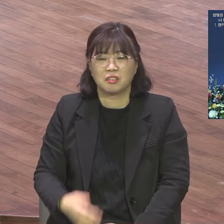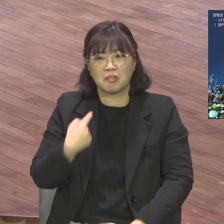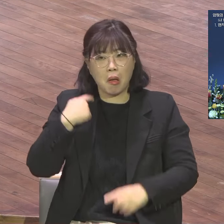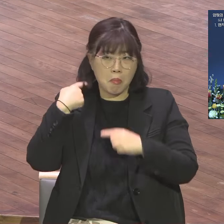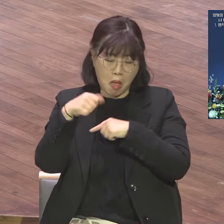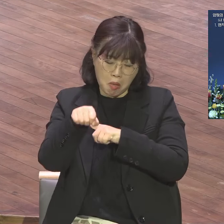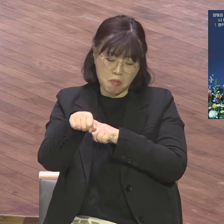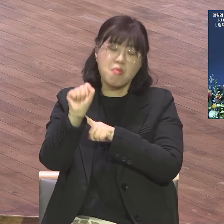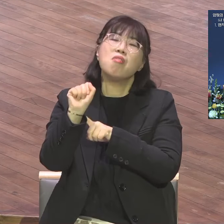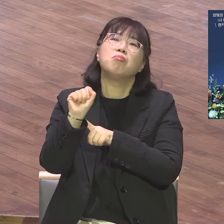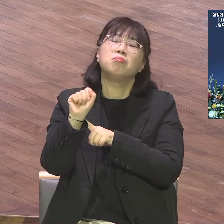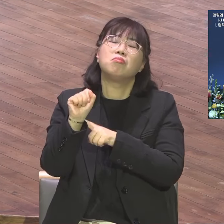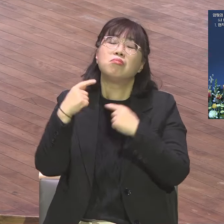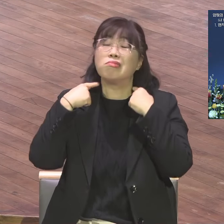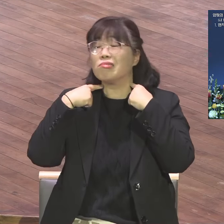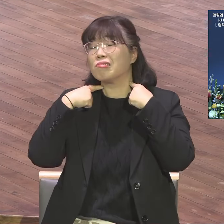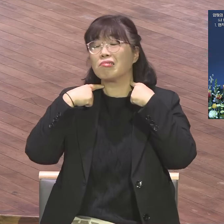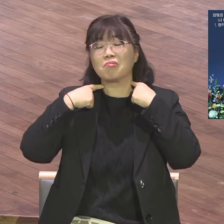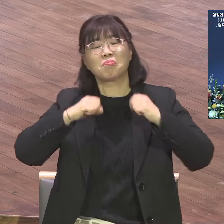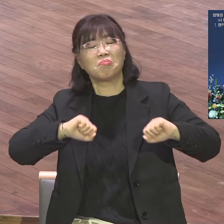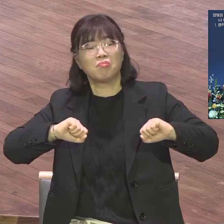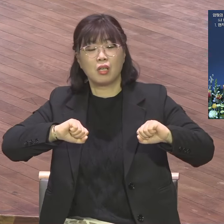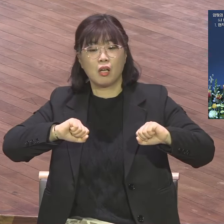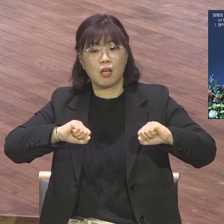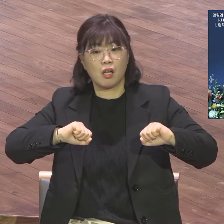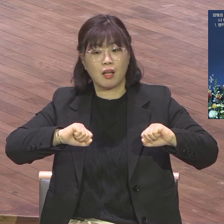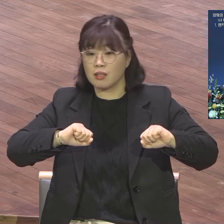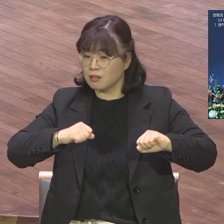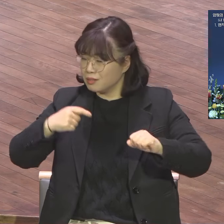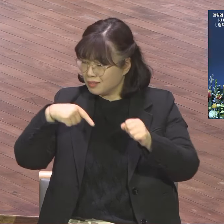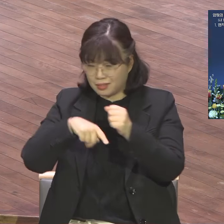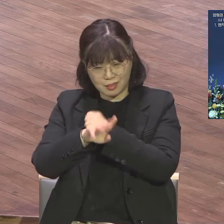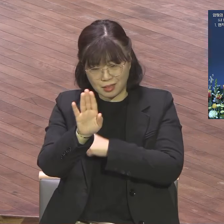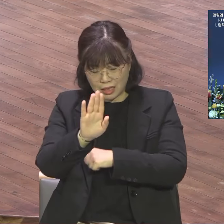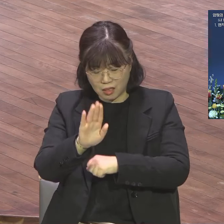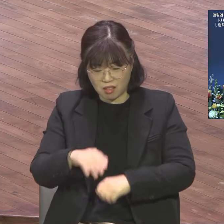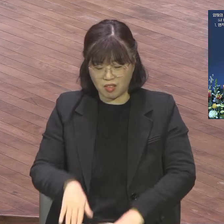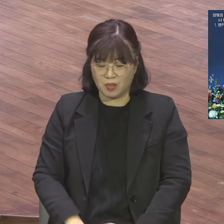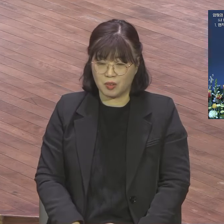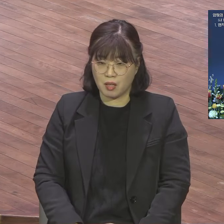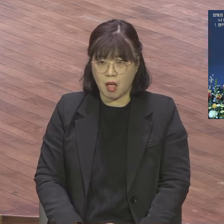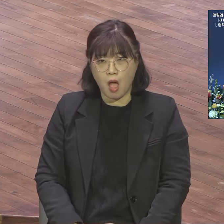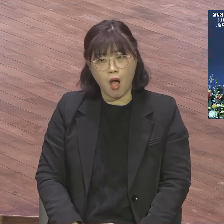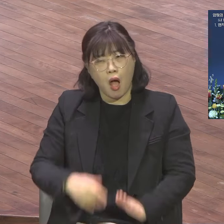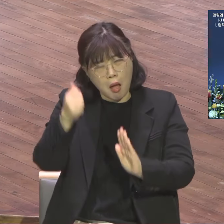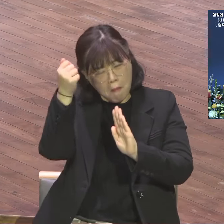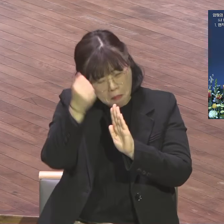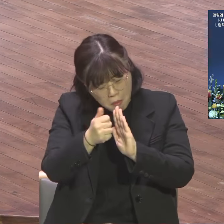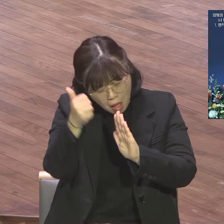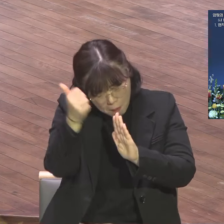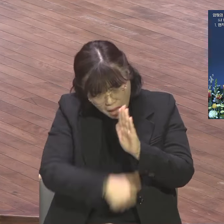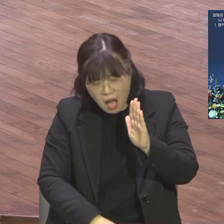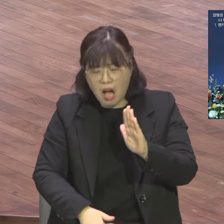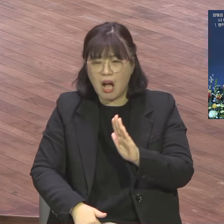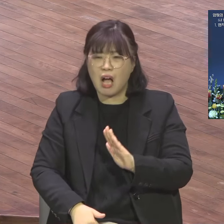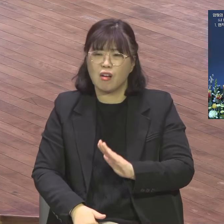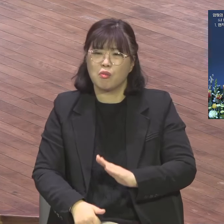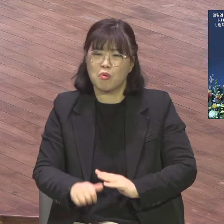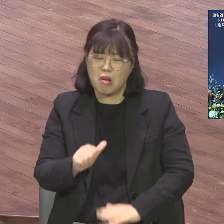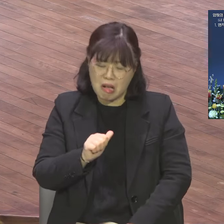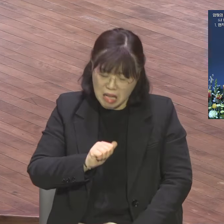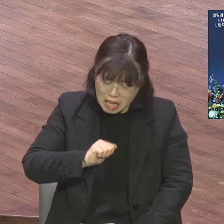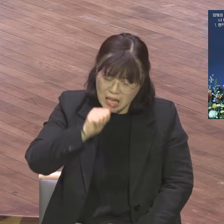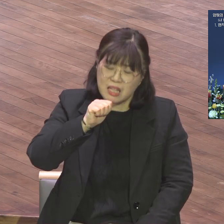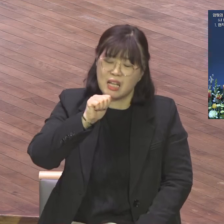아니에요. 엄청 가난하고 엄청 실패한 사람인데 왜 그 사람의 교만이 있겠어요?